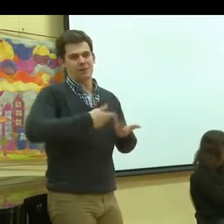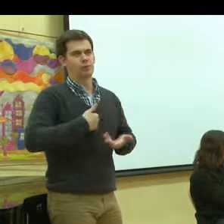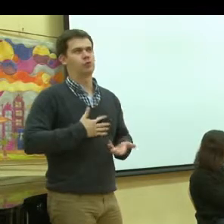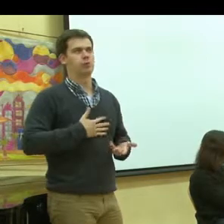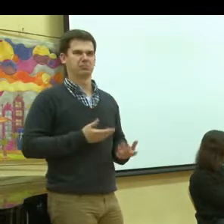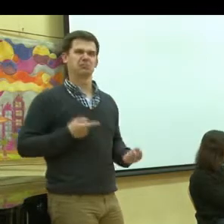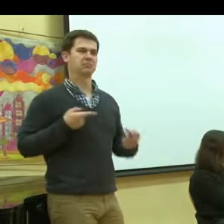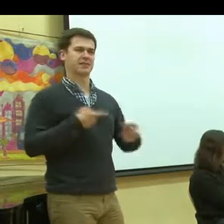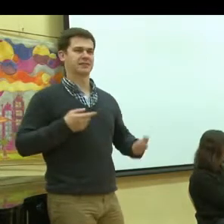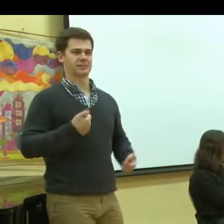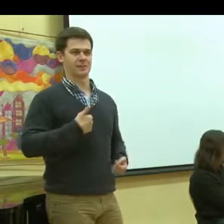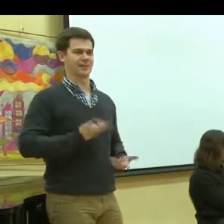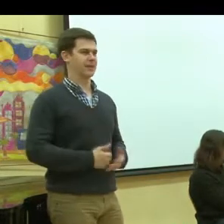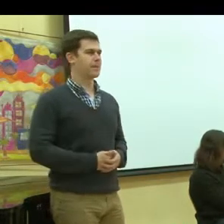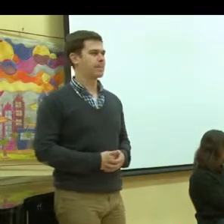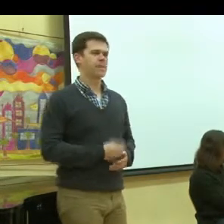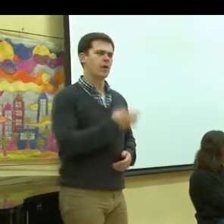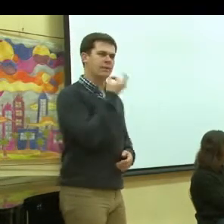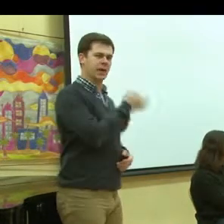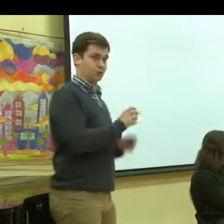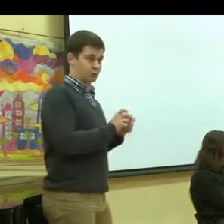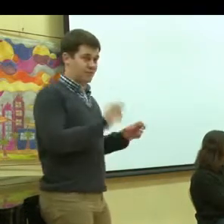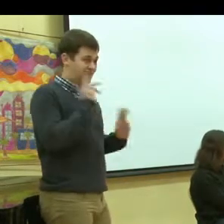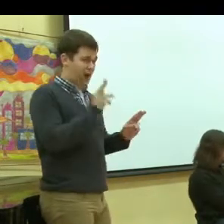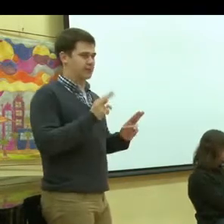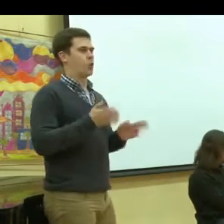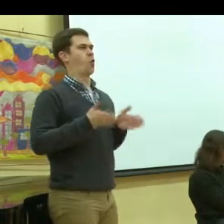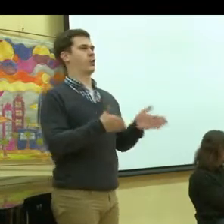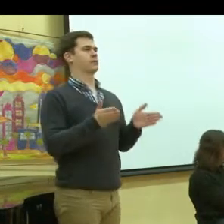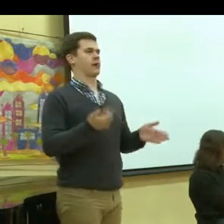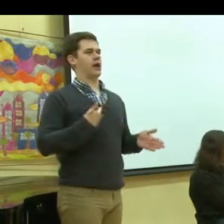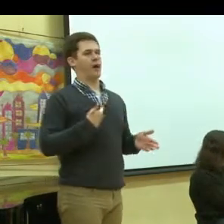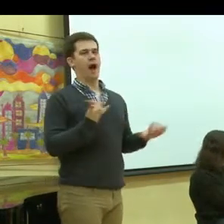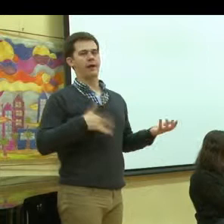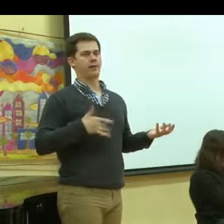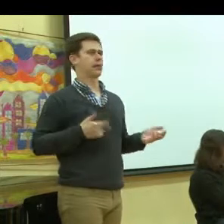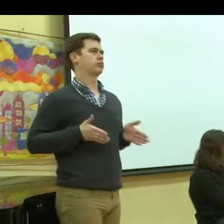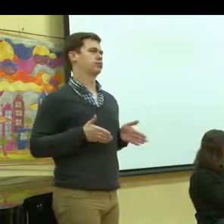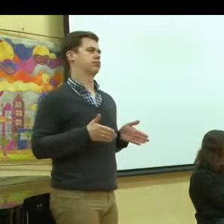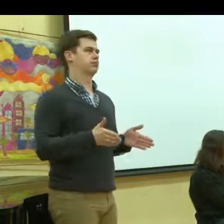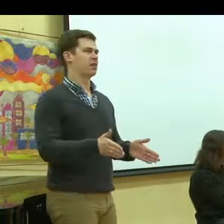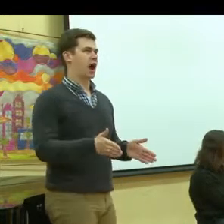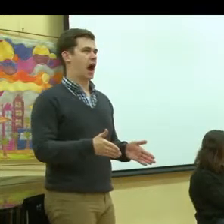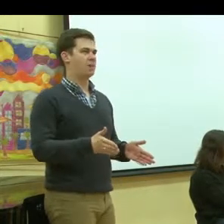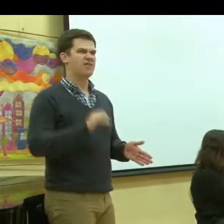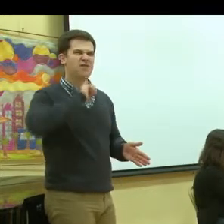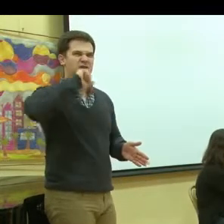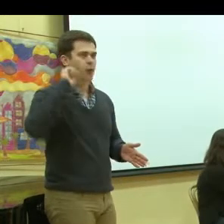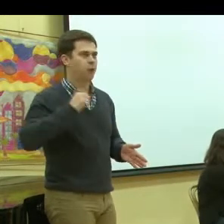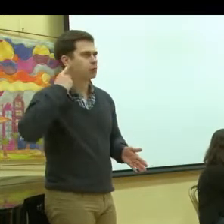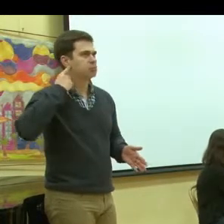Czy jest szansa, jeżeli się mieszka, czy ulica Argentyńska brzmi rzeczywiście tangiem? Jest szansa, jeżeli mieszkasz w Argentynie dłużej, żebyś nie usłyszał tego tanga?